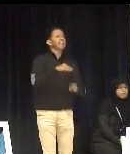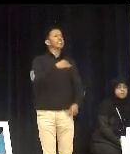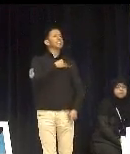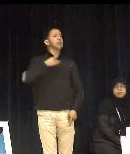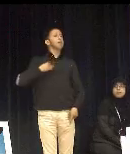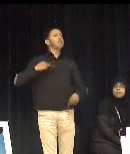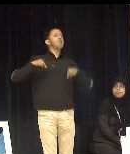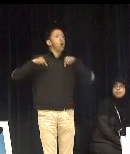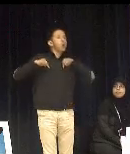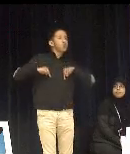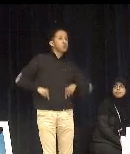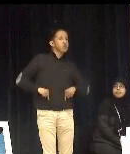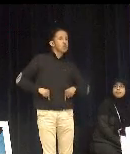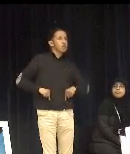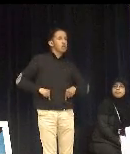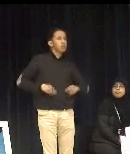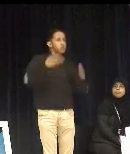كي ينتشر السم في جميع